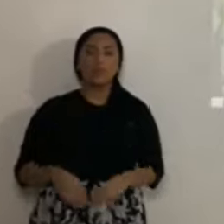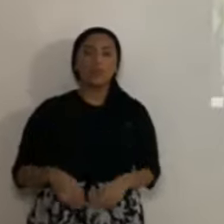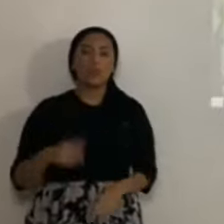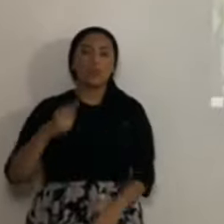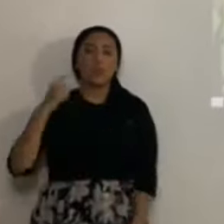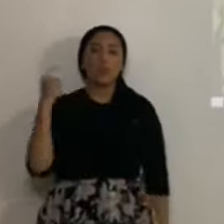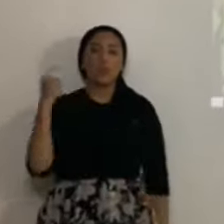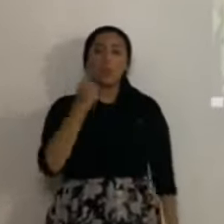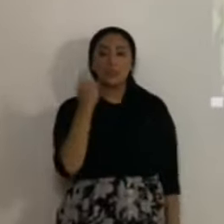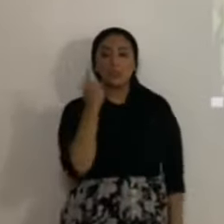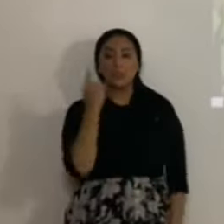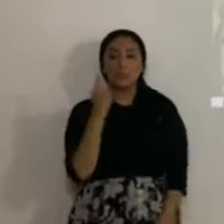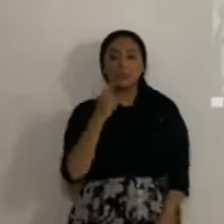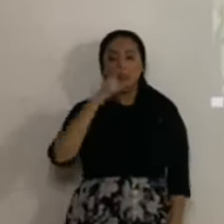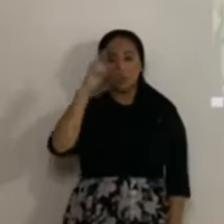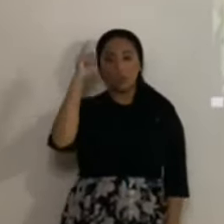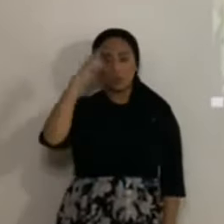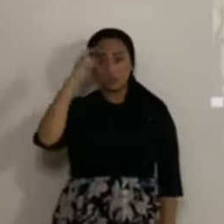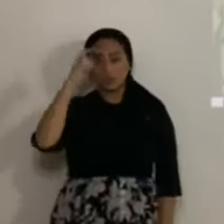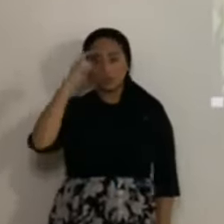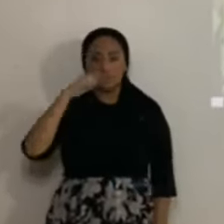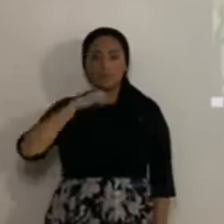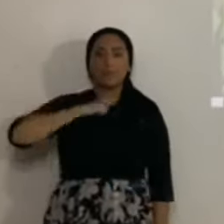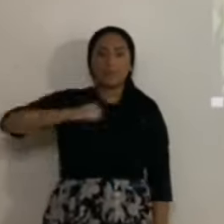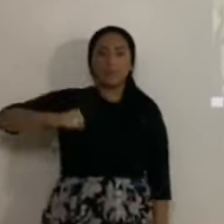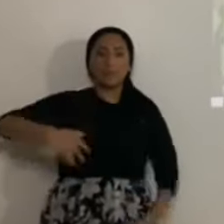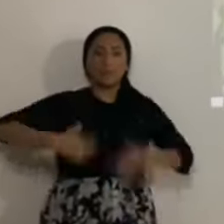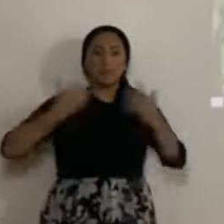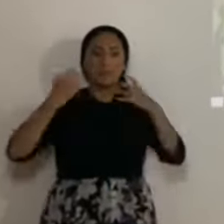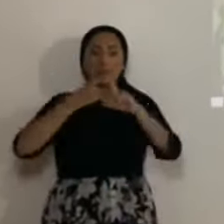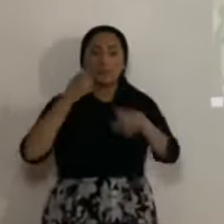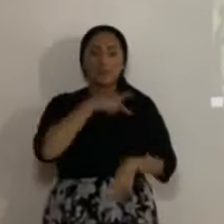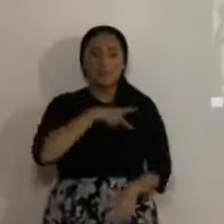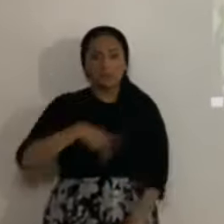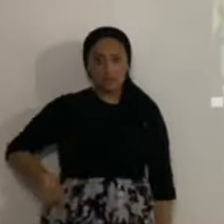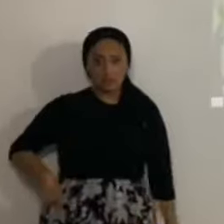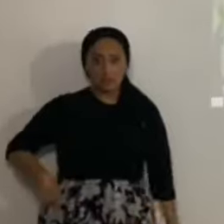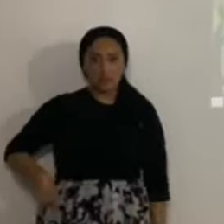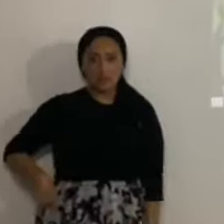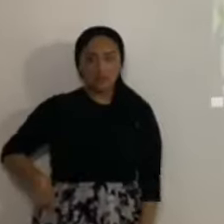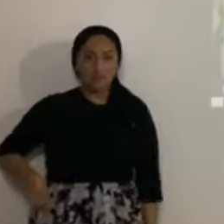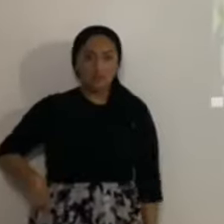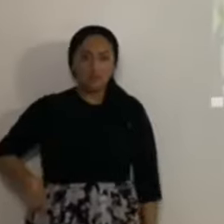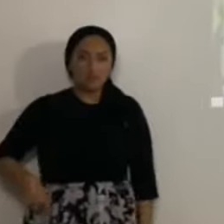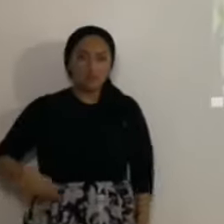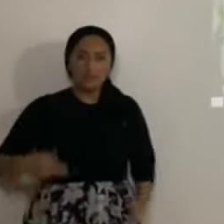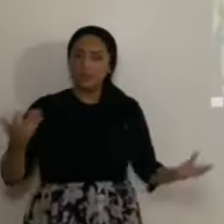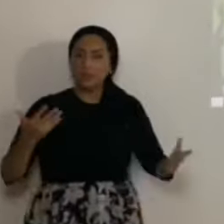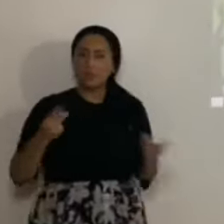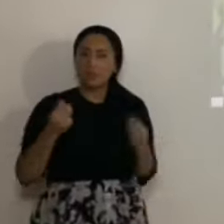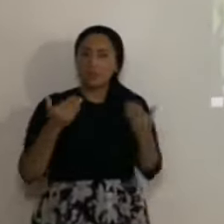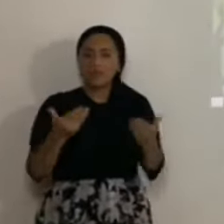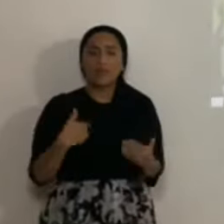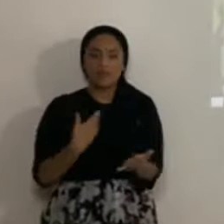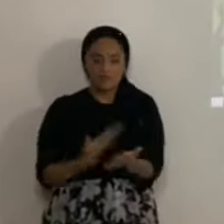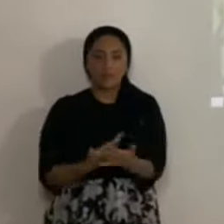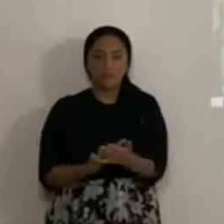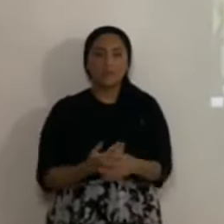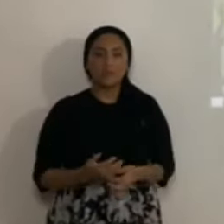Solamente la sabiduría evitará el enojo del rey. ¿Qué es lo que hay que hacer? Aquí está.